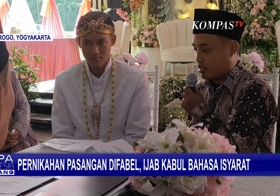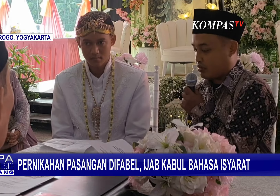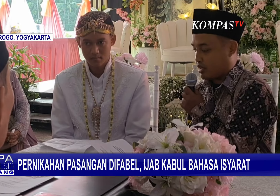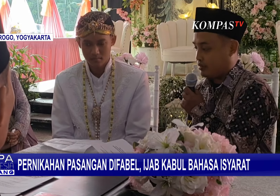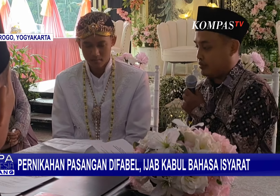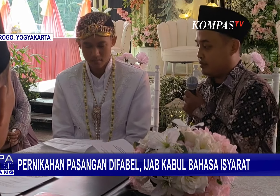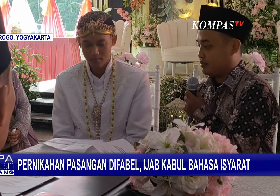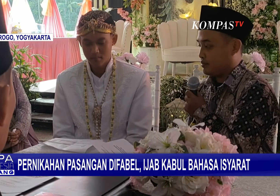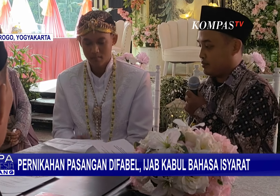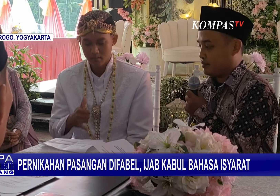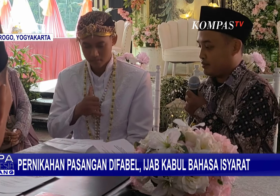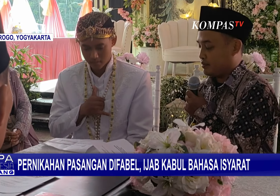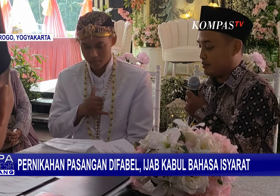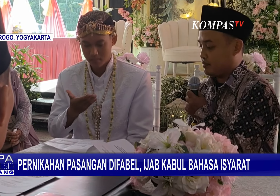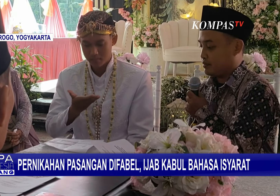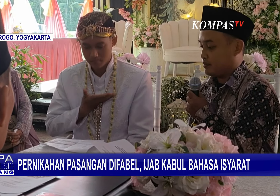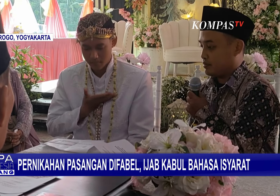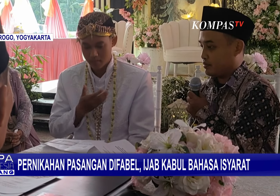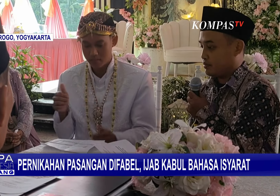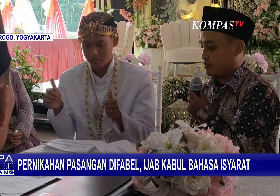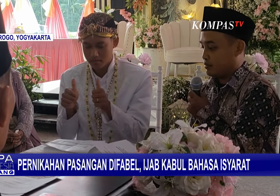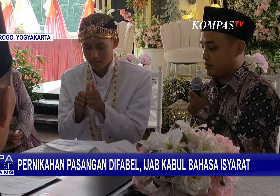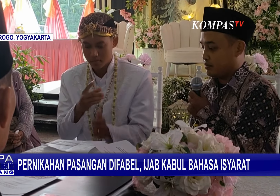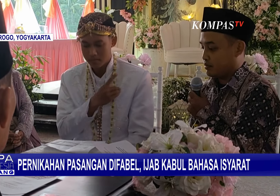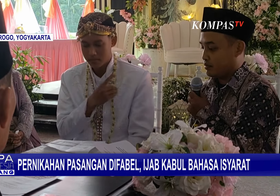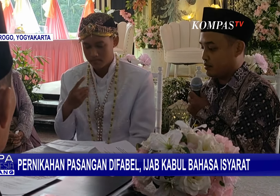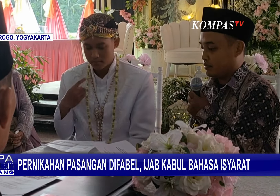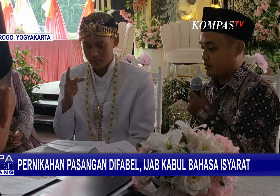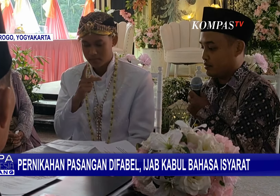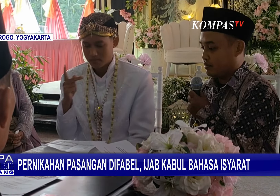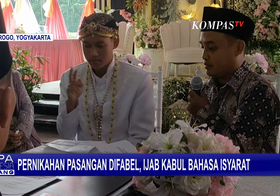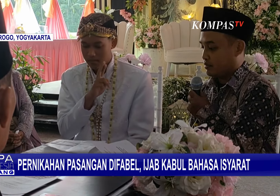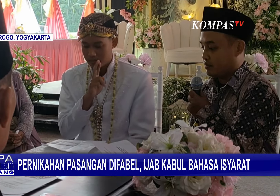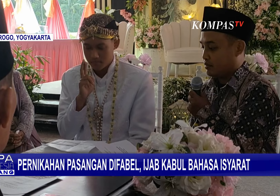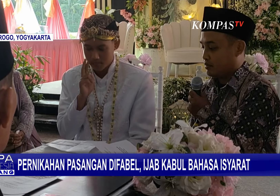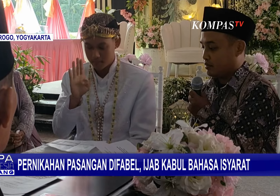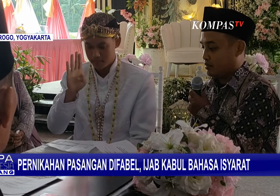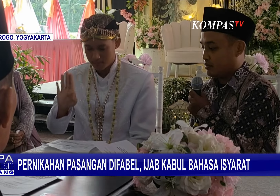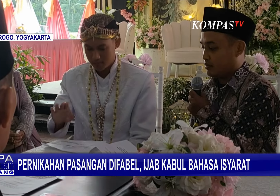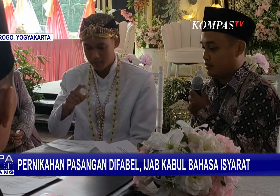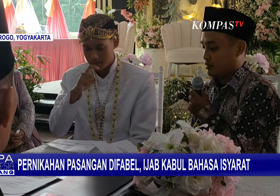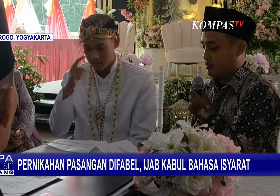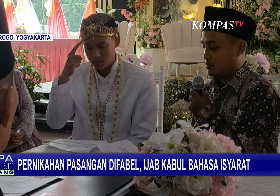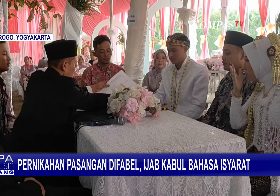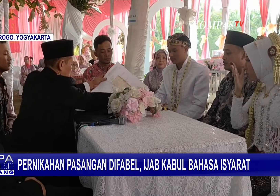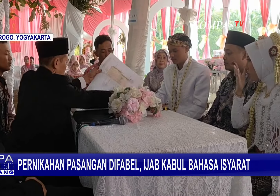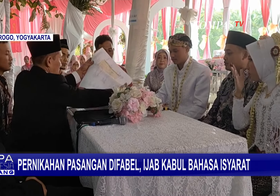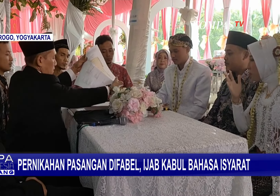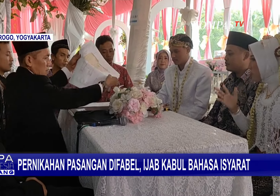Proses ijab kabul antara pengantin pria dan wali nikah pengantin wanita dilakukan dengan bahasa isyarat. Penterjemah